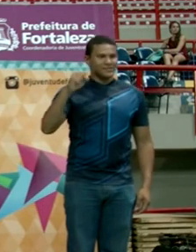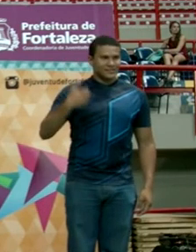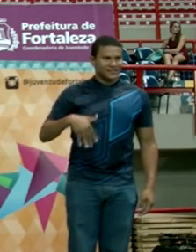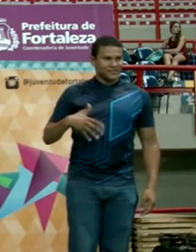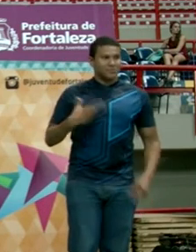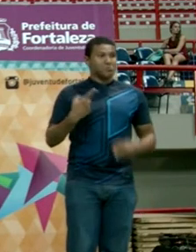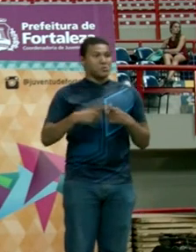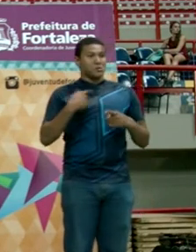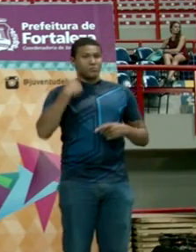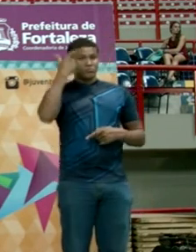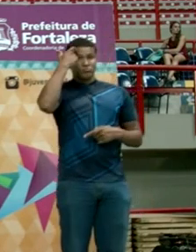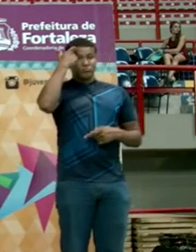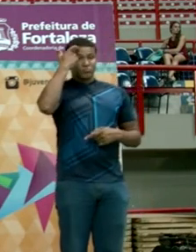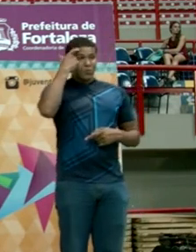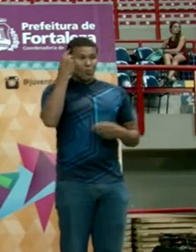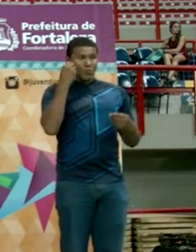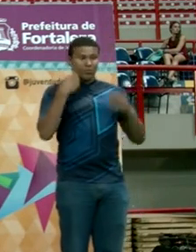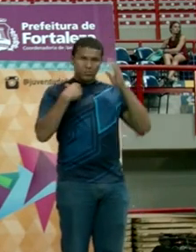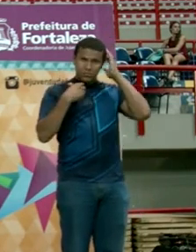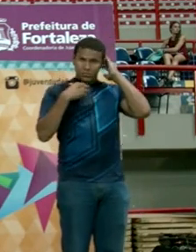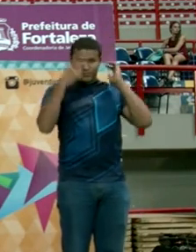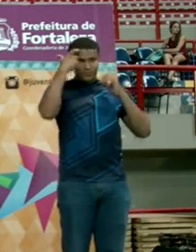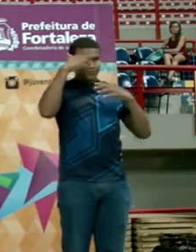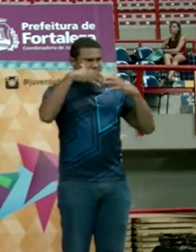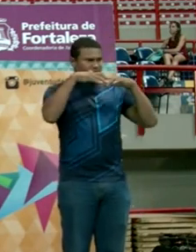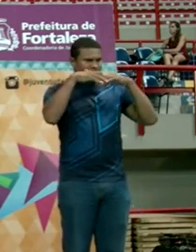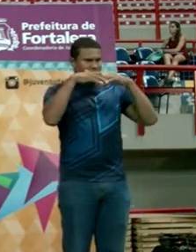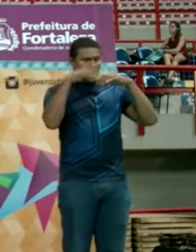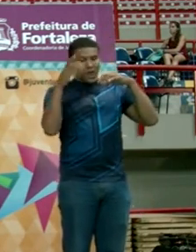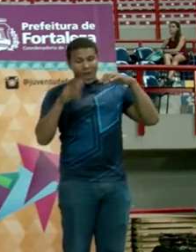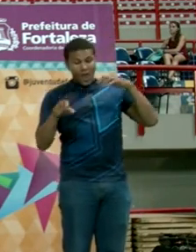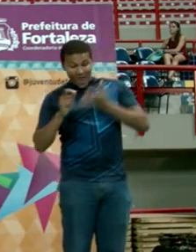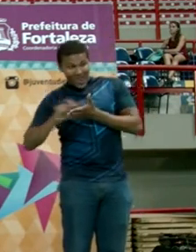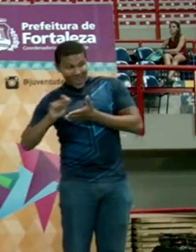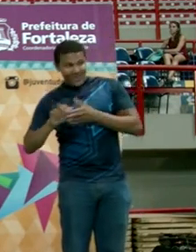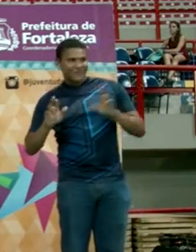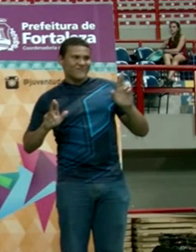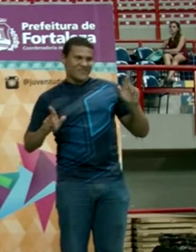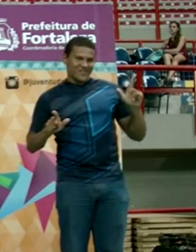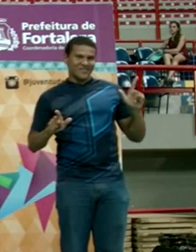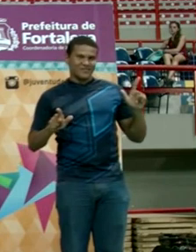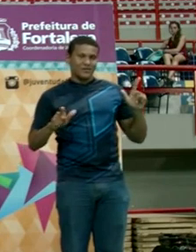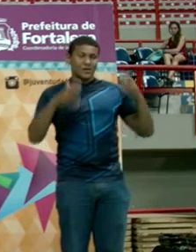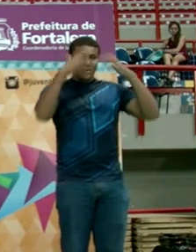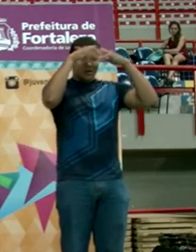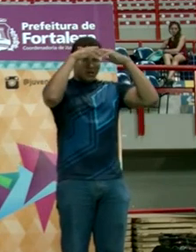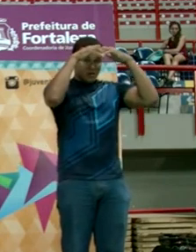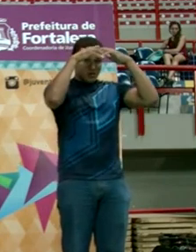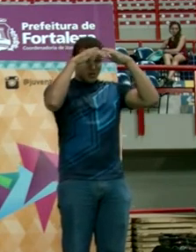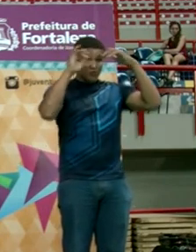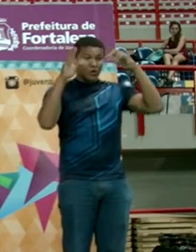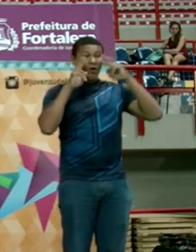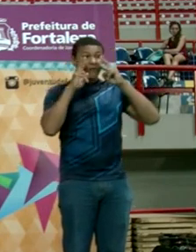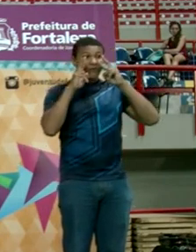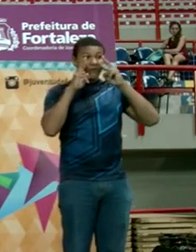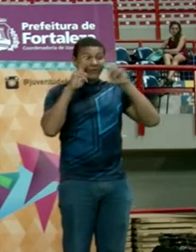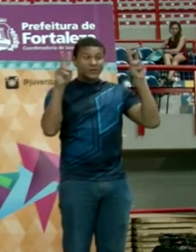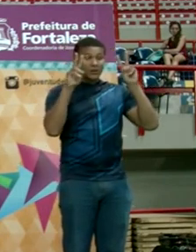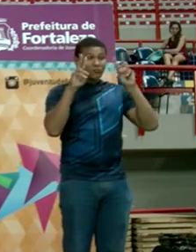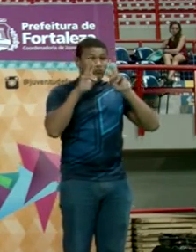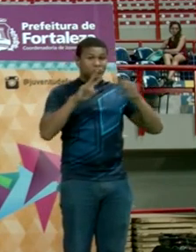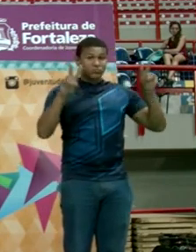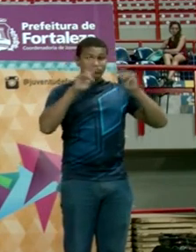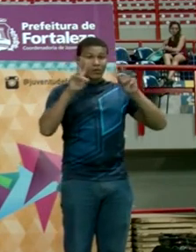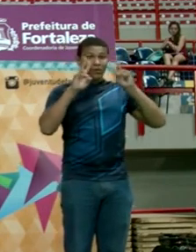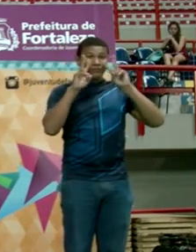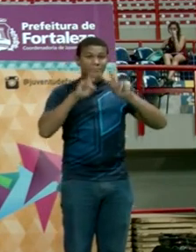conta de cabeça é diferente da maneira de fazer a conta à mão. Quando a gente faz conta de cabeça, a gente usa a visão além do alcance.